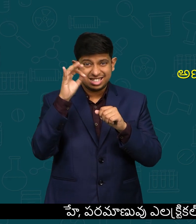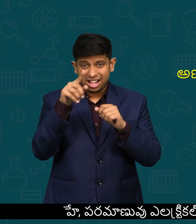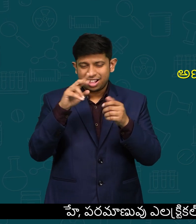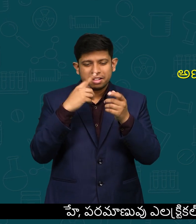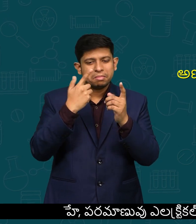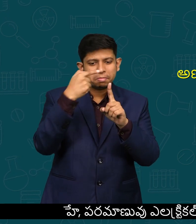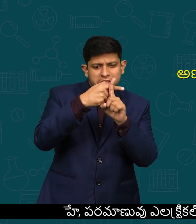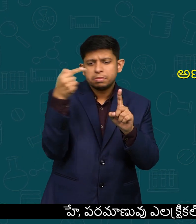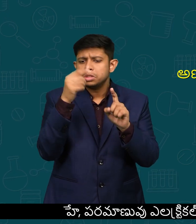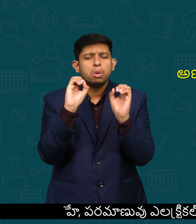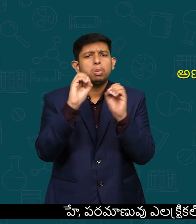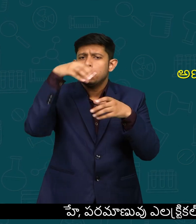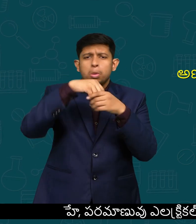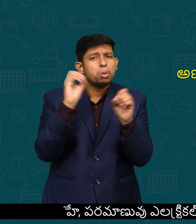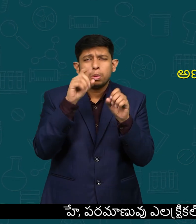అని మీకు తెలుసా?